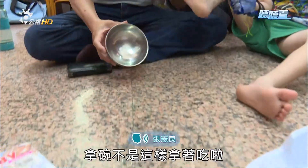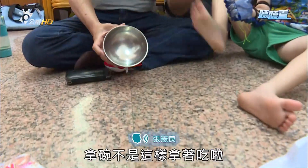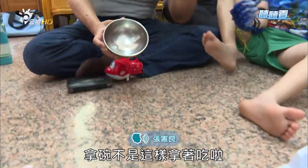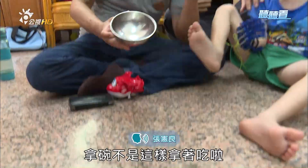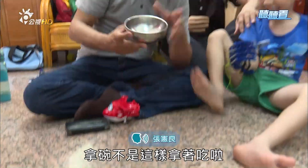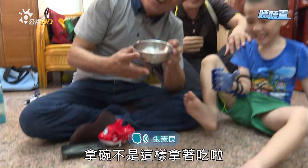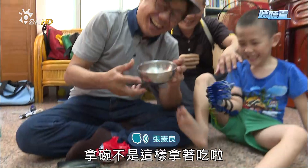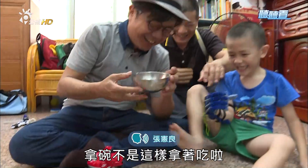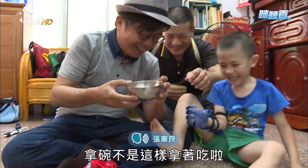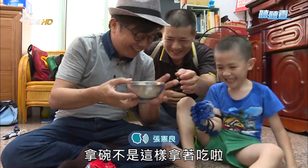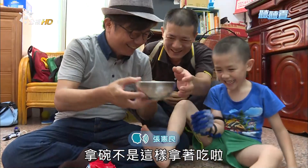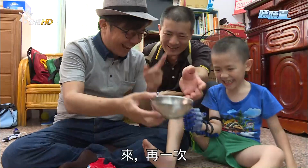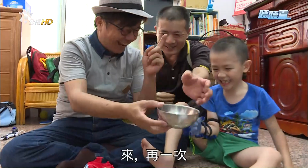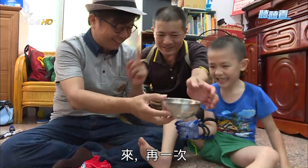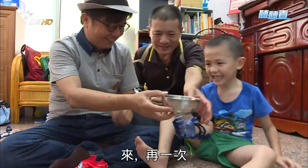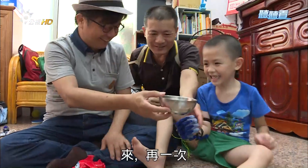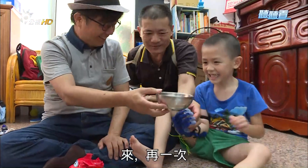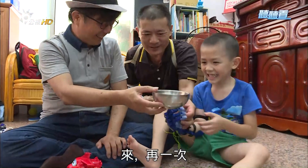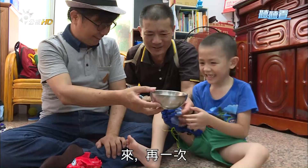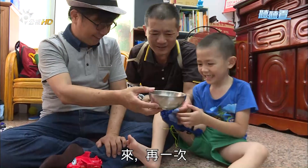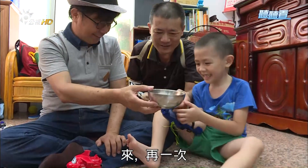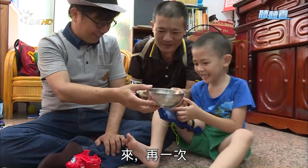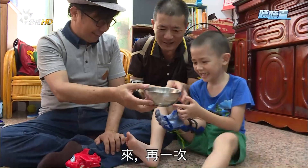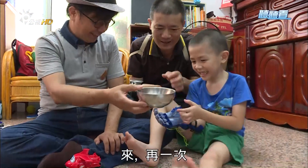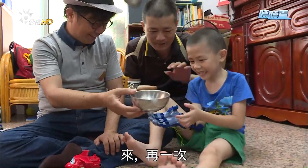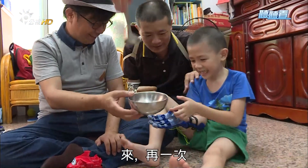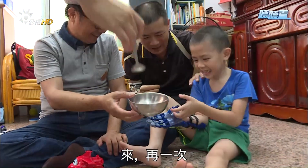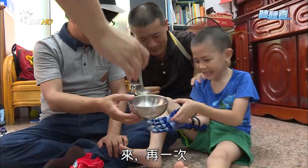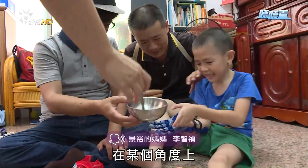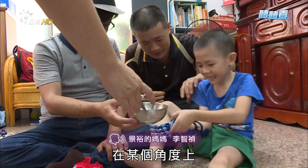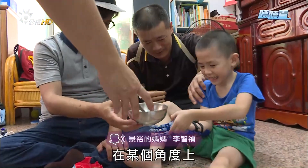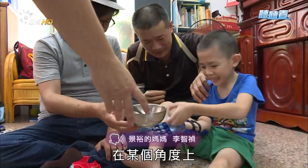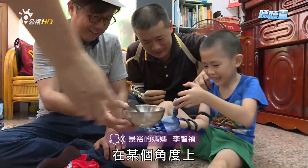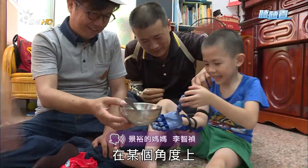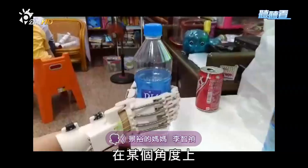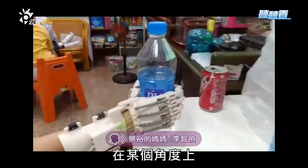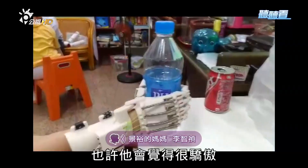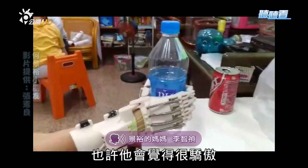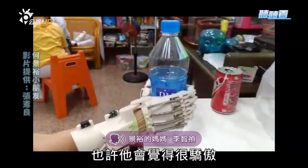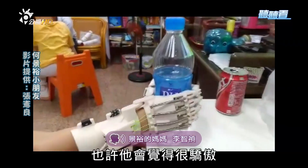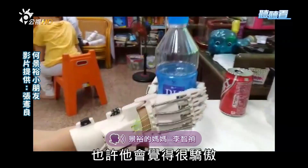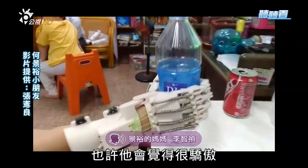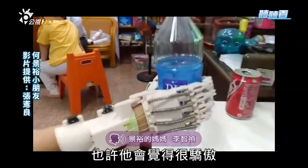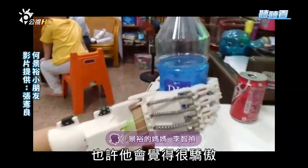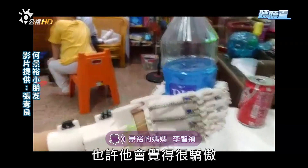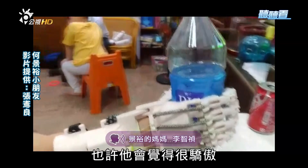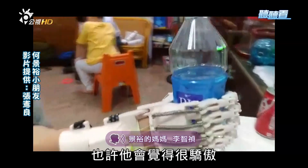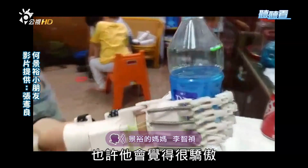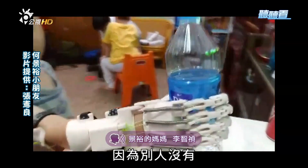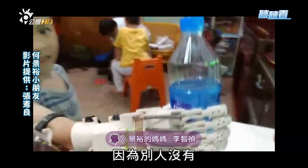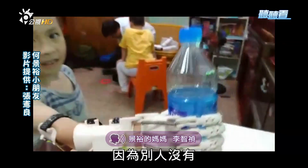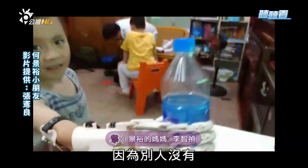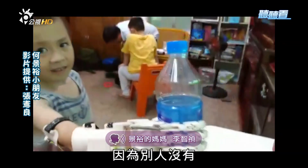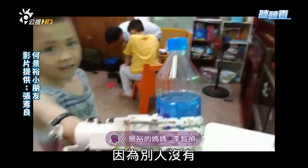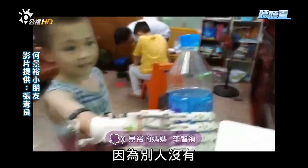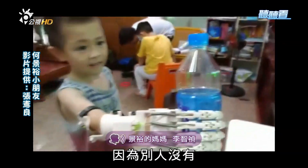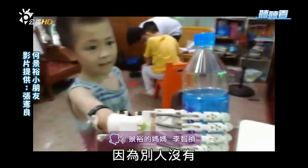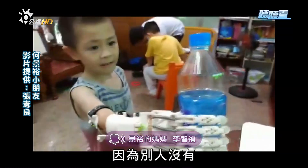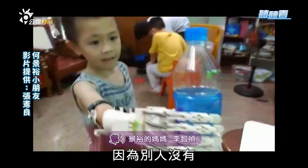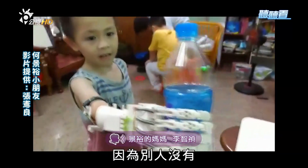哈哈哈哈哈！ 来，再一次。 来。 在某个角度上，也许他会觉得很骄傲，因为别人没有，因